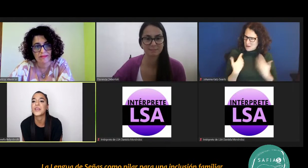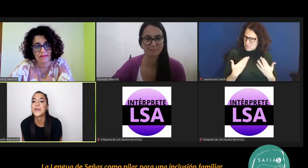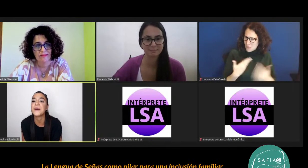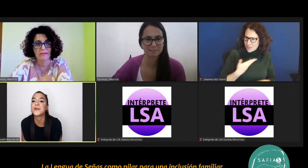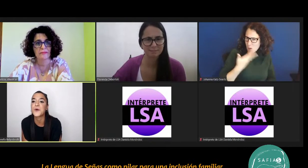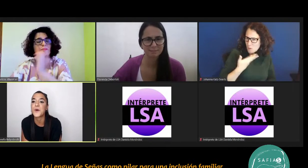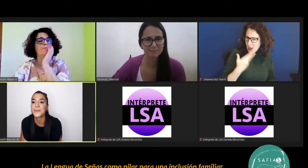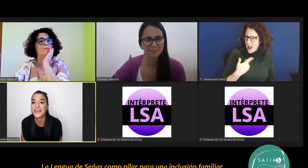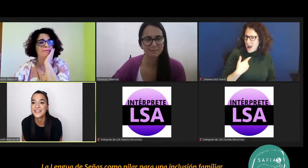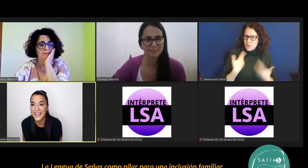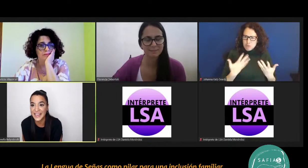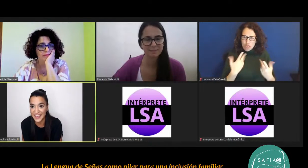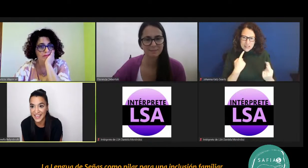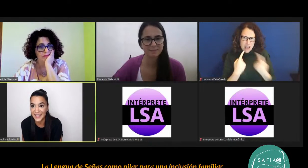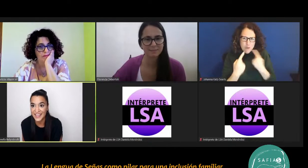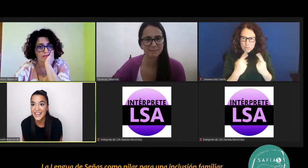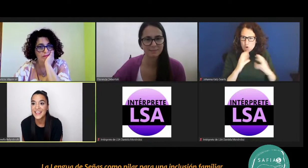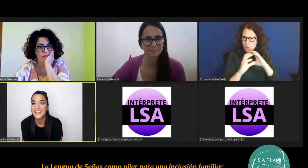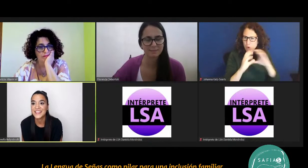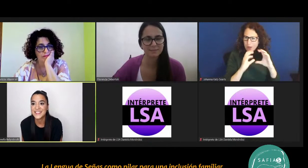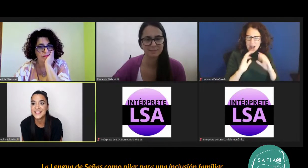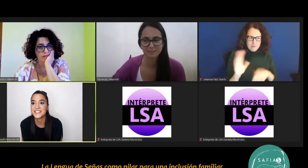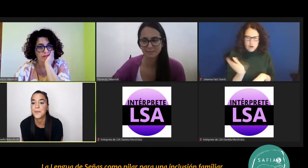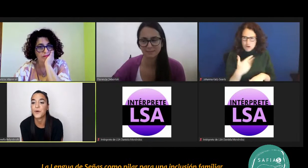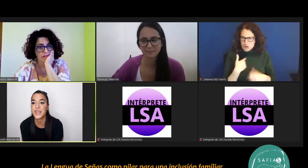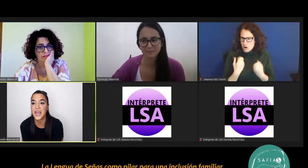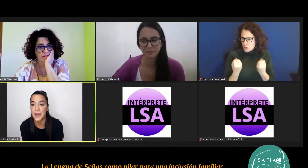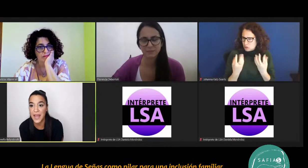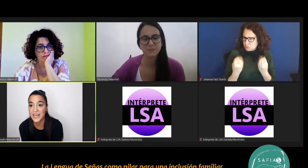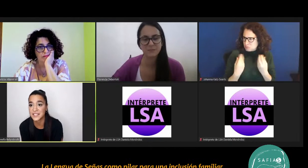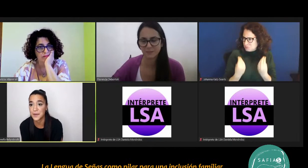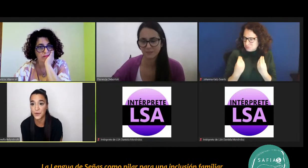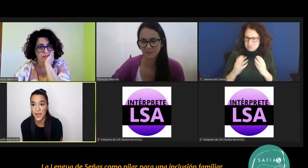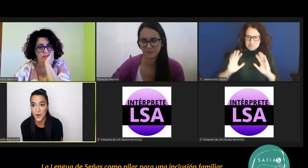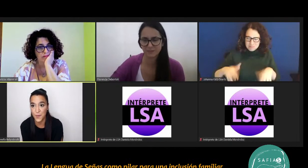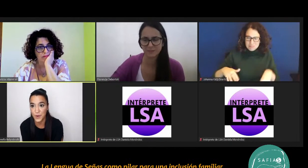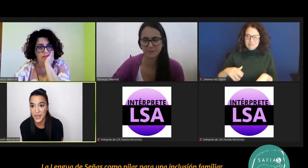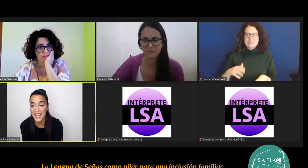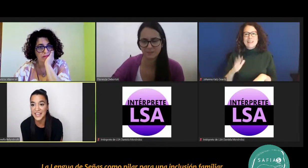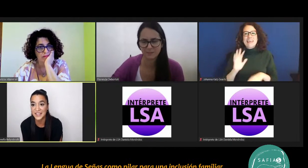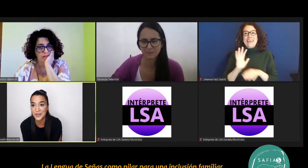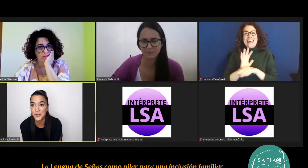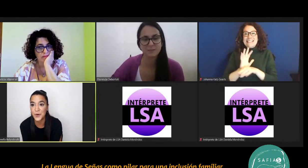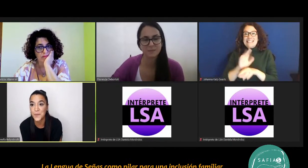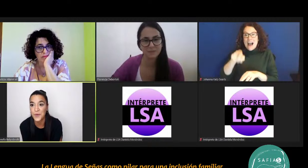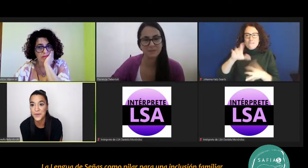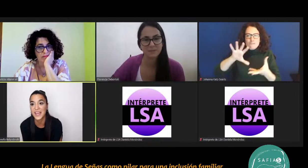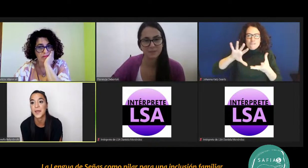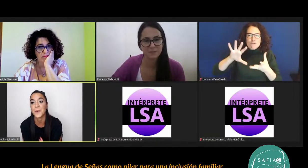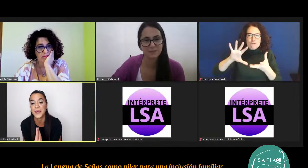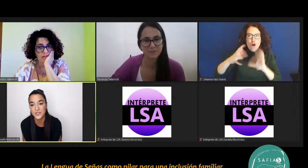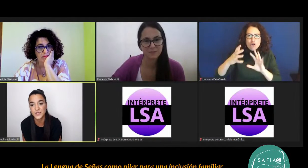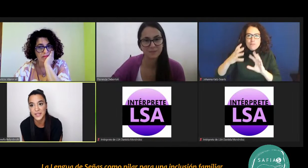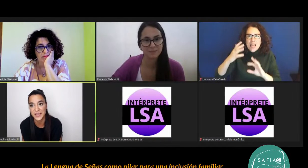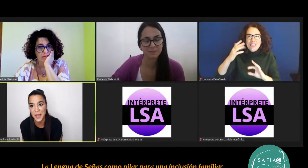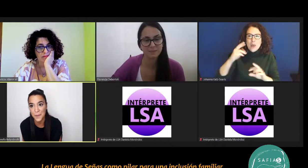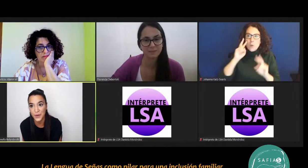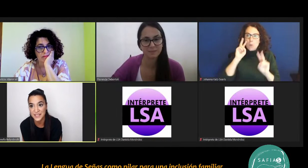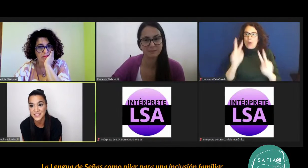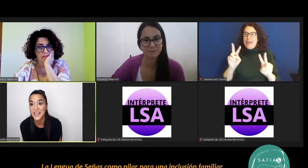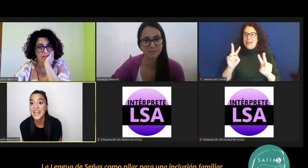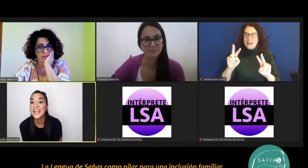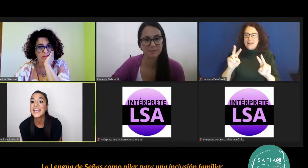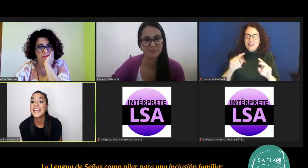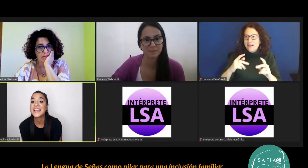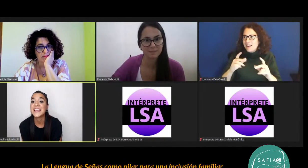Era como que iban un poco más tarde. Dice, podían hablar, se podían comunicar, y estaba todo muy bien. Eso lo entendí